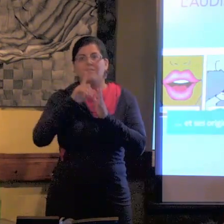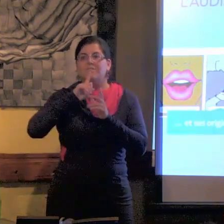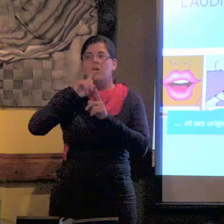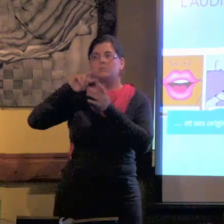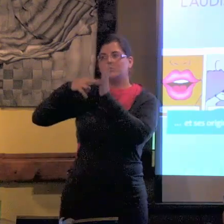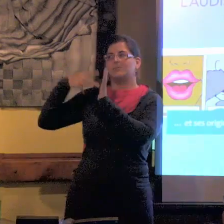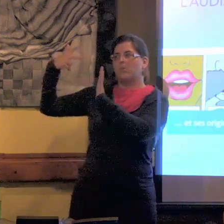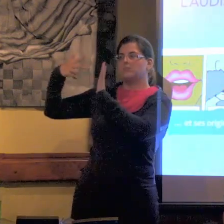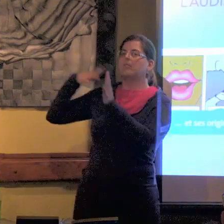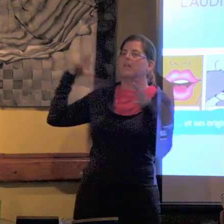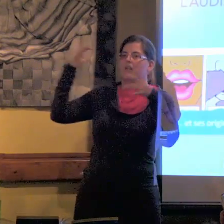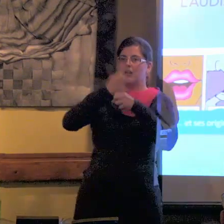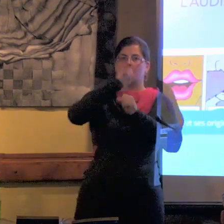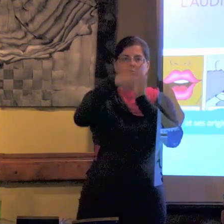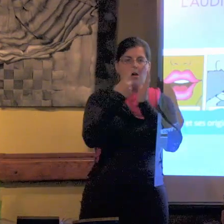Alors, ce sera une conférence d'une heure.